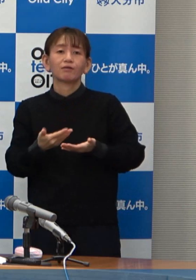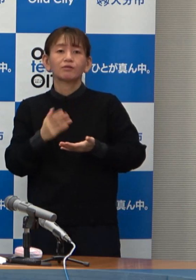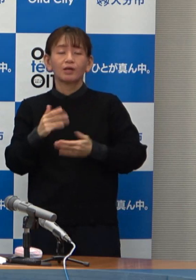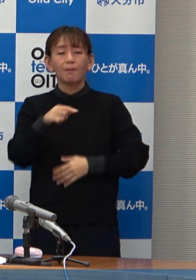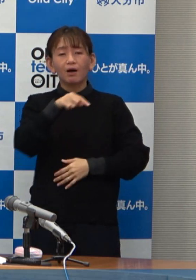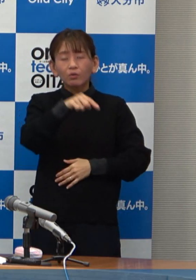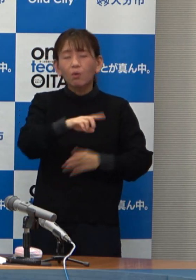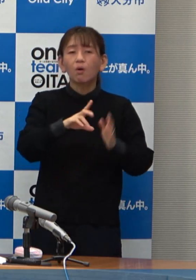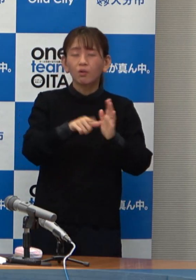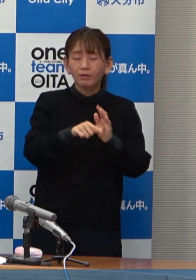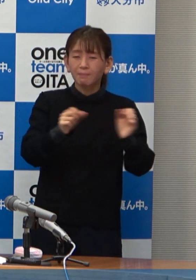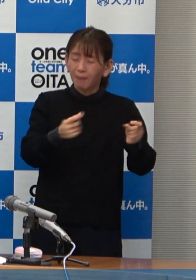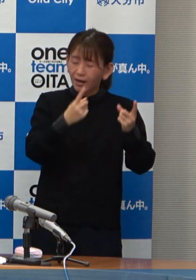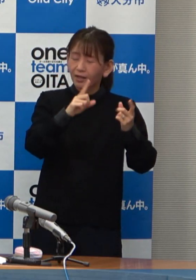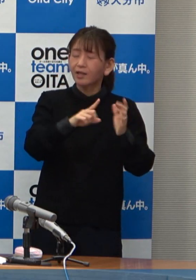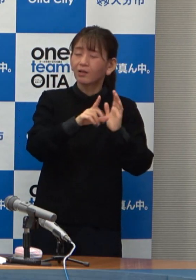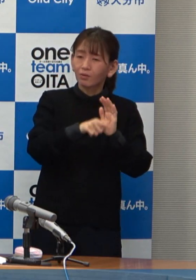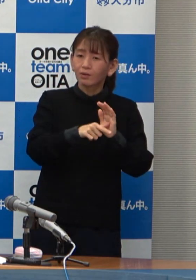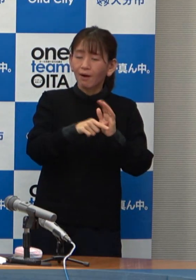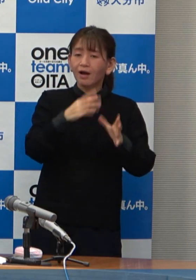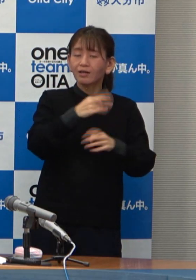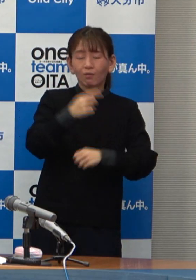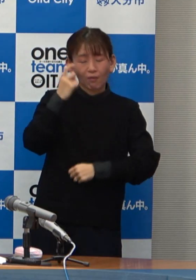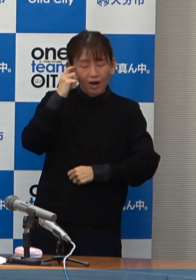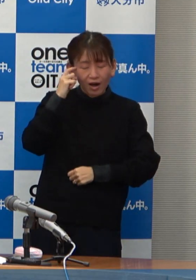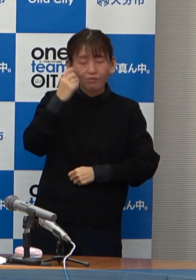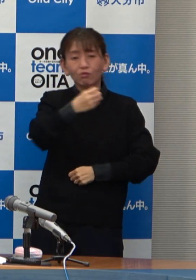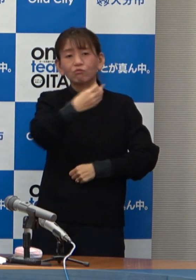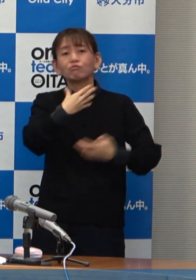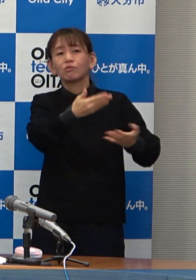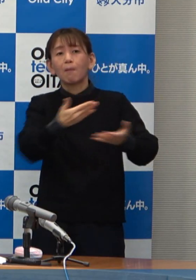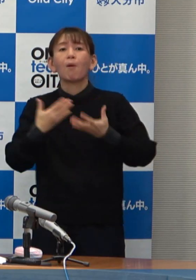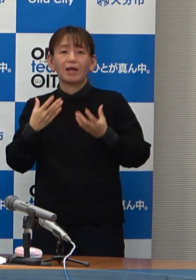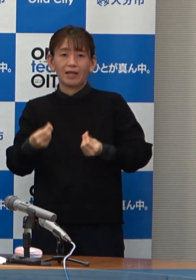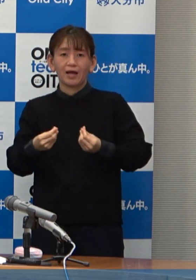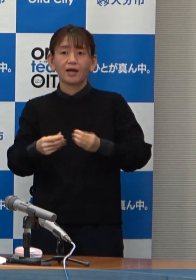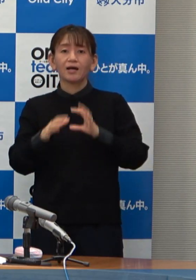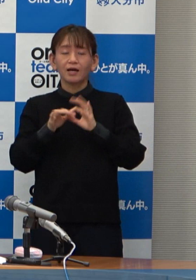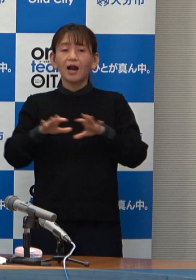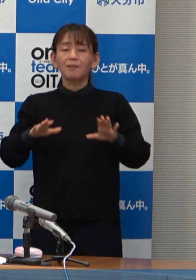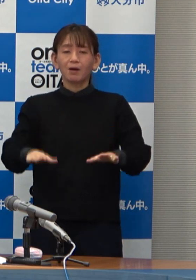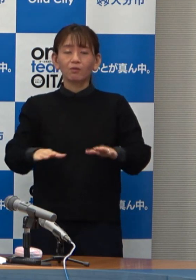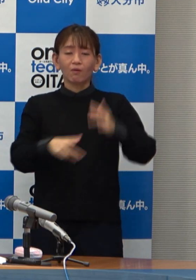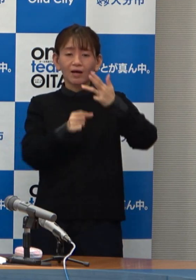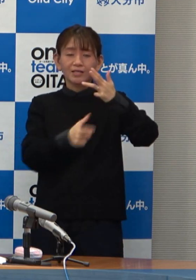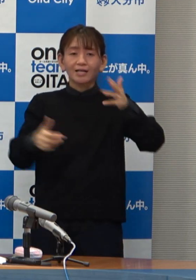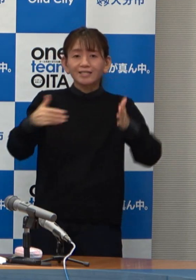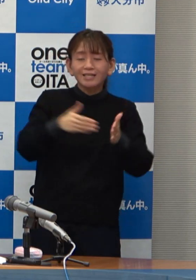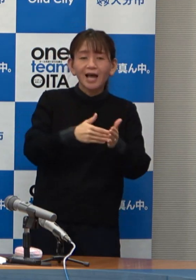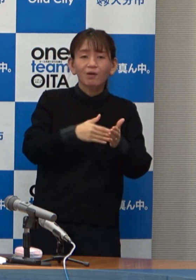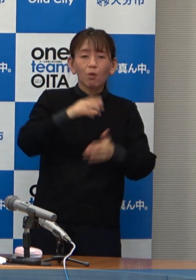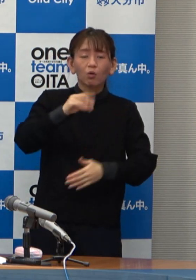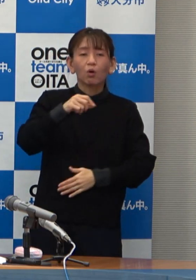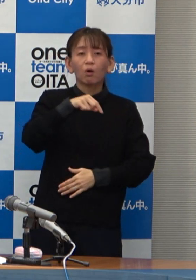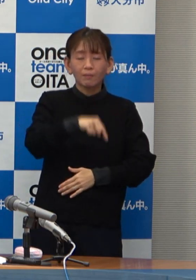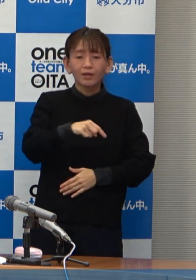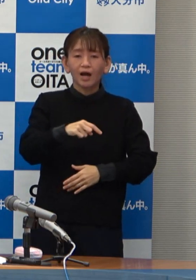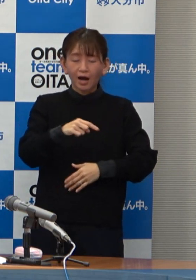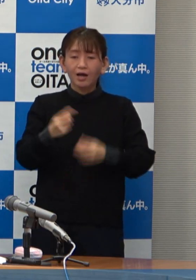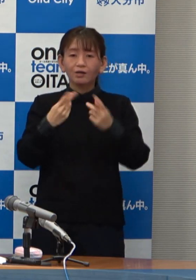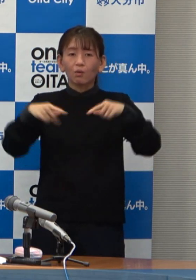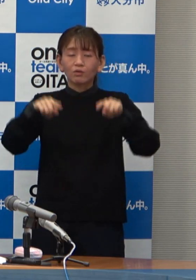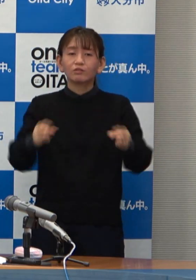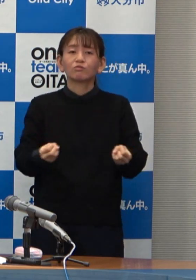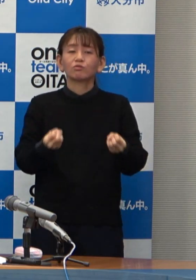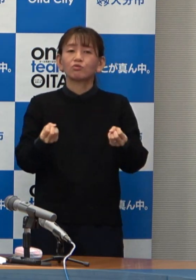応に考えるということがありましたので今のところは重複するものがないとで重複っていうのは人手が制限さ